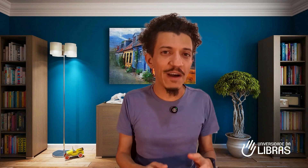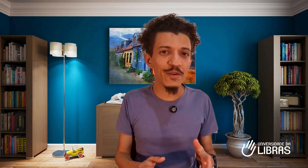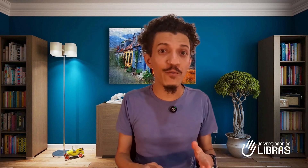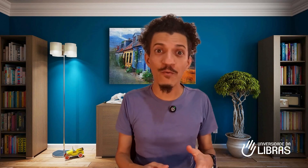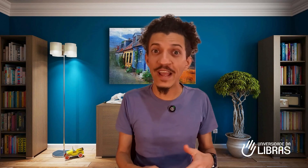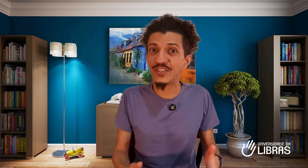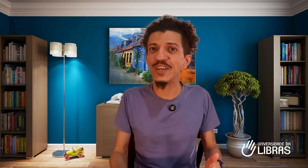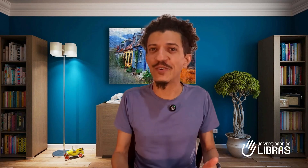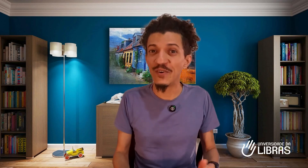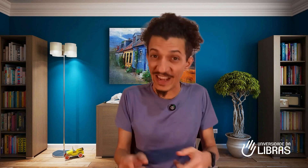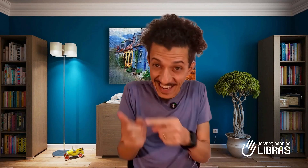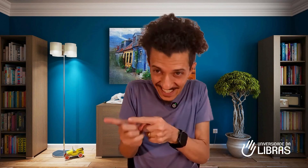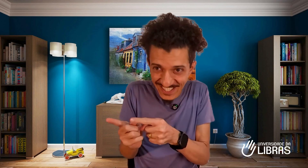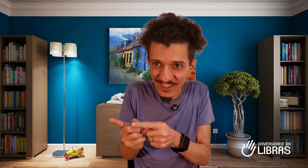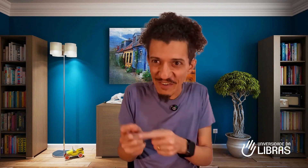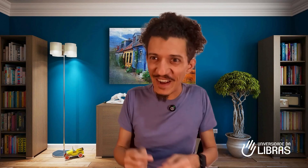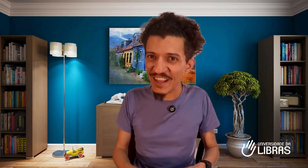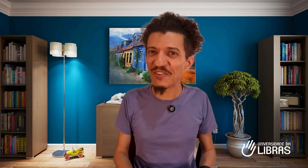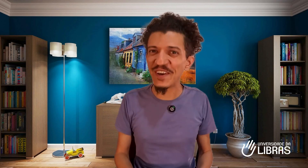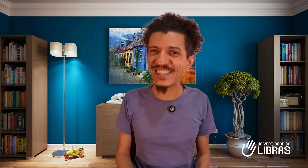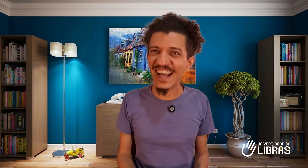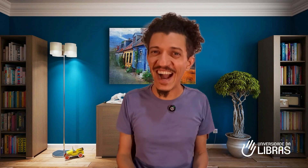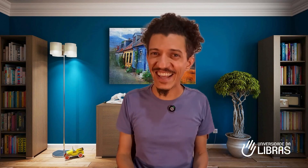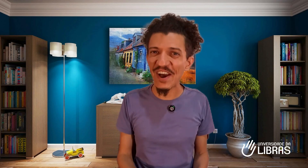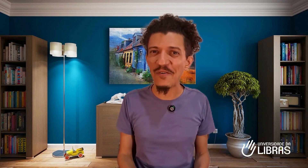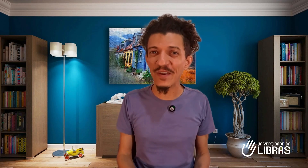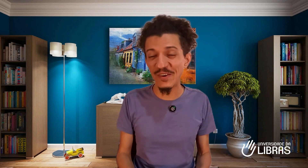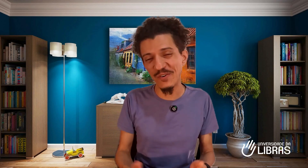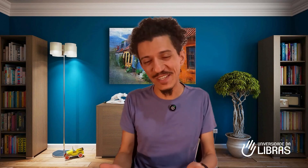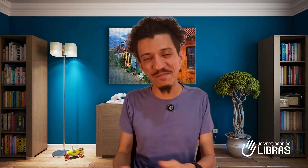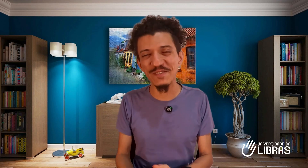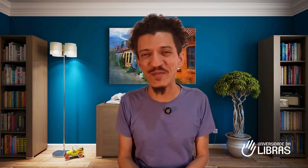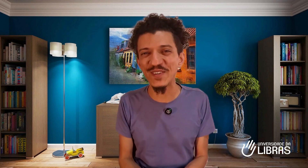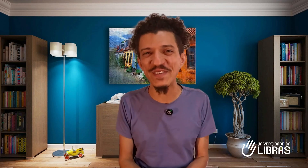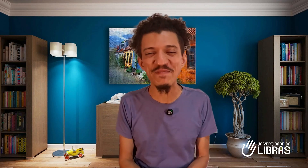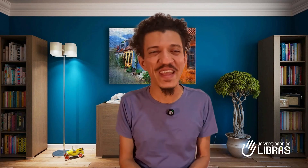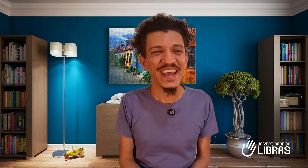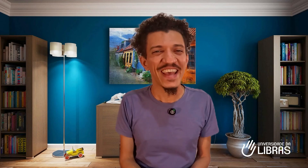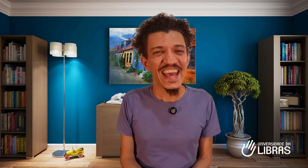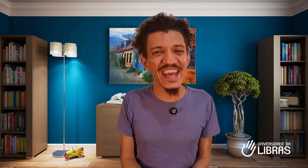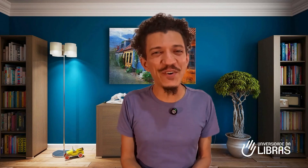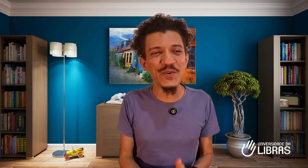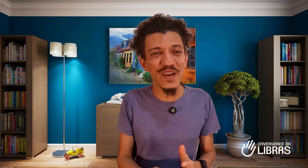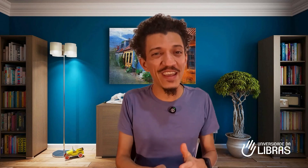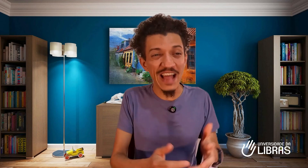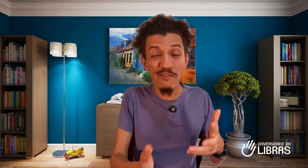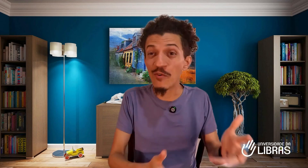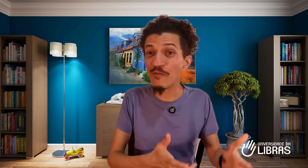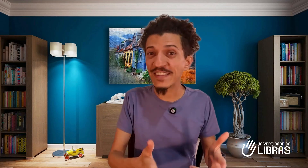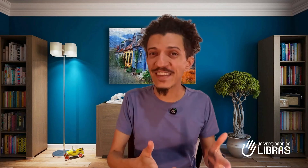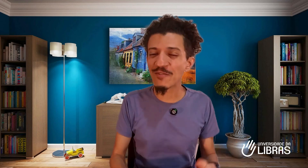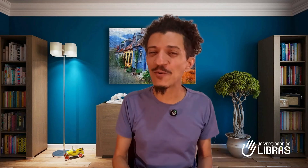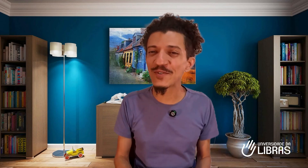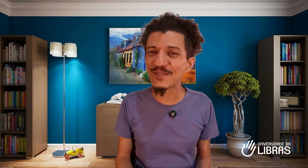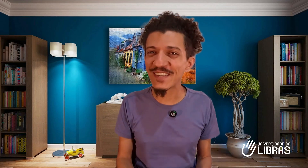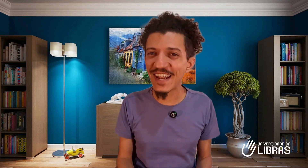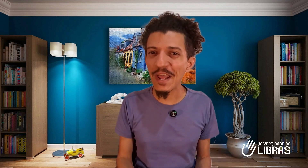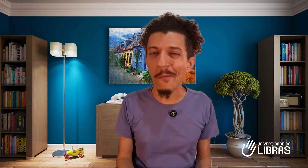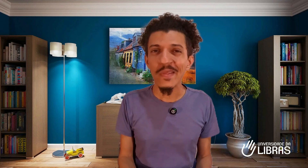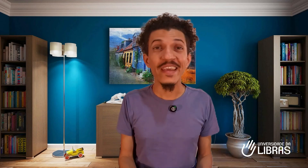num retiro, naquele retiro que eu falei que eu conhecia a Raquel, que hoje é minha esposa, eu estava conversando com os surdos ali, e aí um